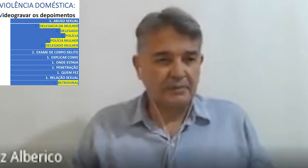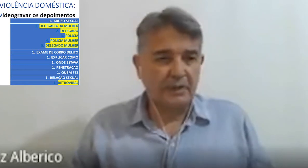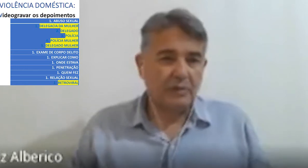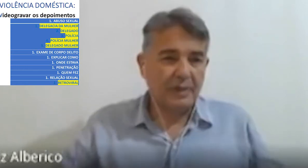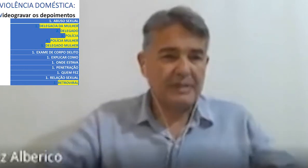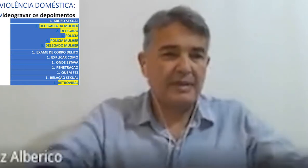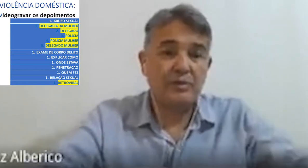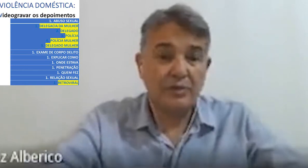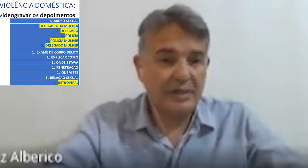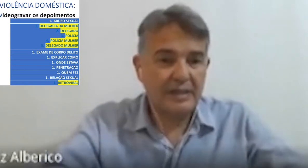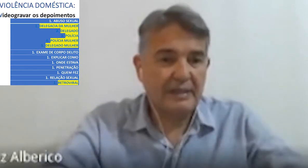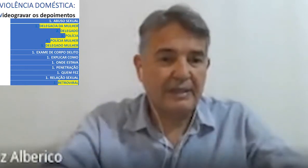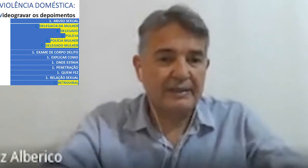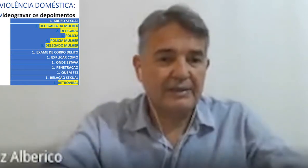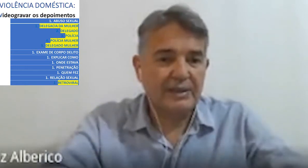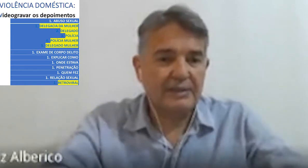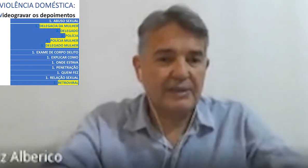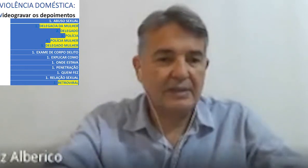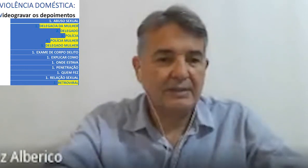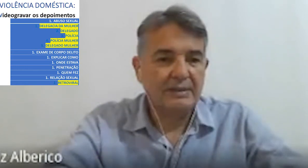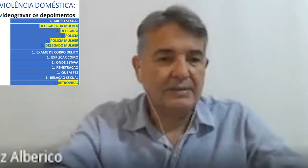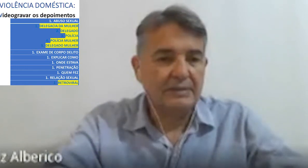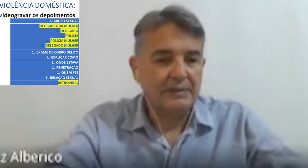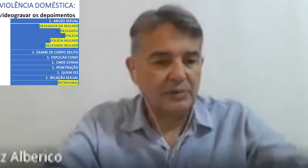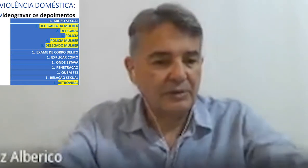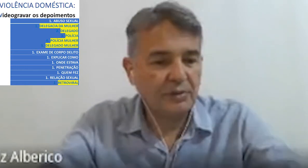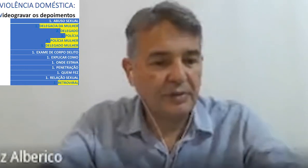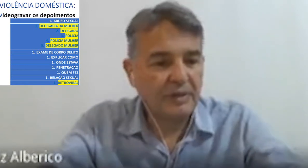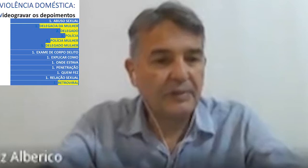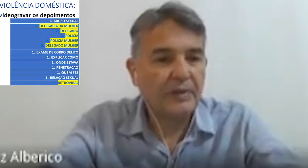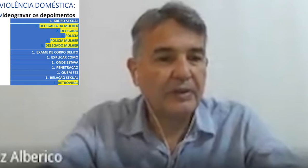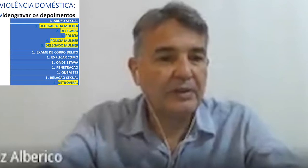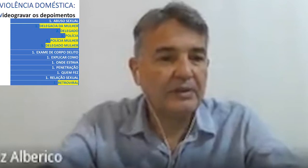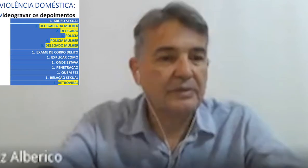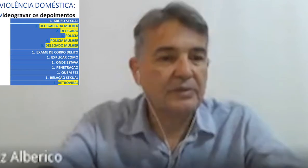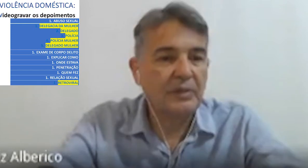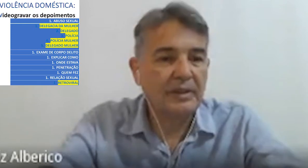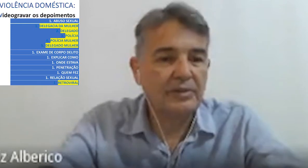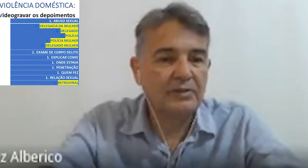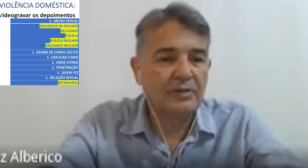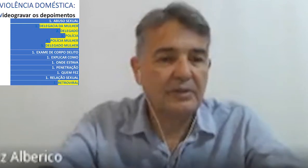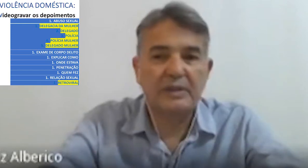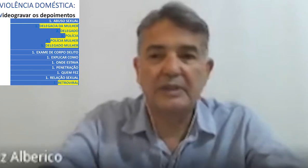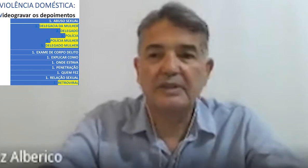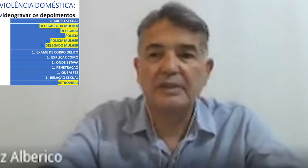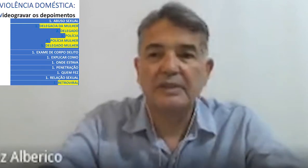Já começa aqui, eu já vou acrescentar, né? Eu já vou aqui porque eu estou lendo e já vou ter